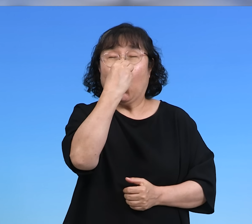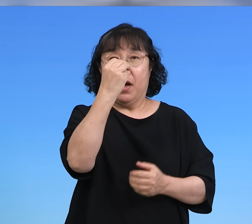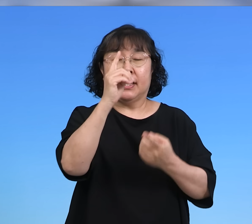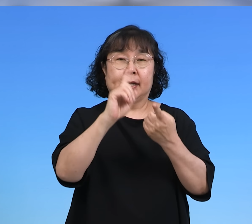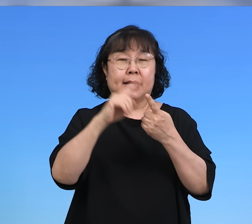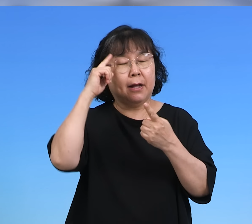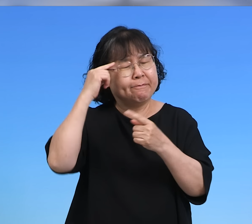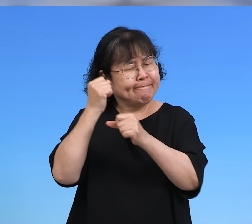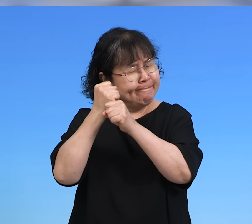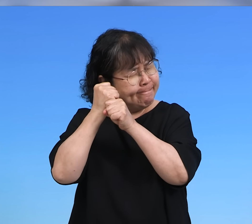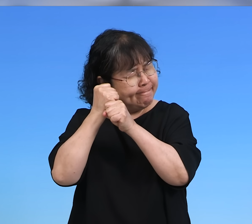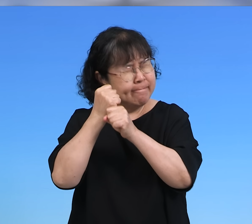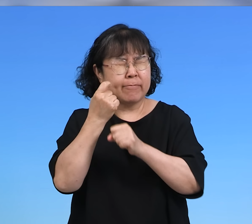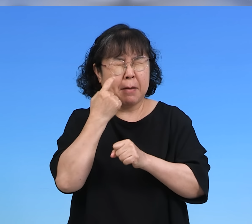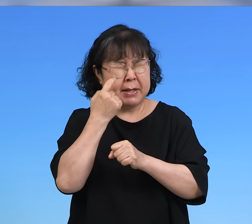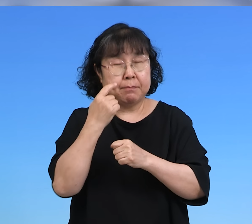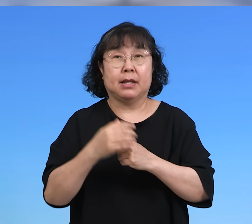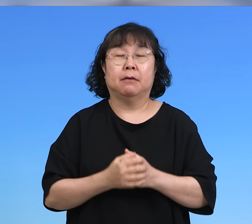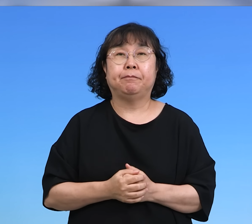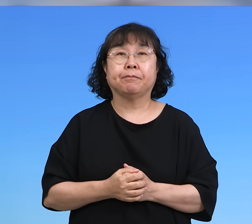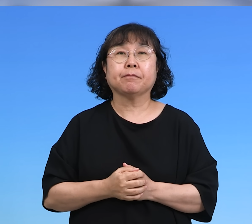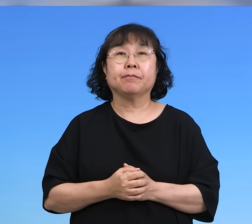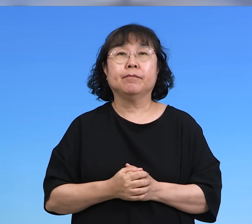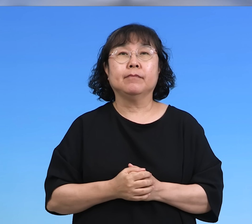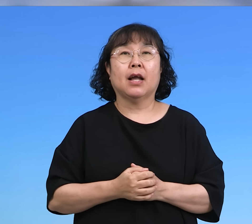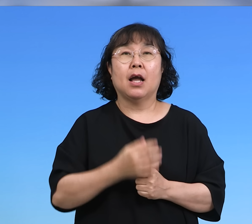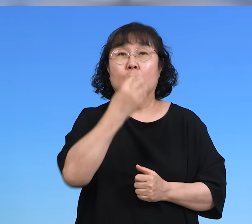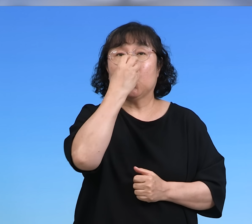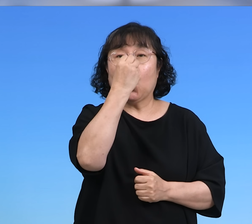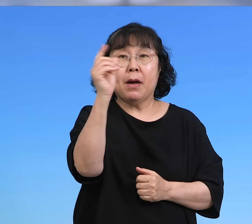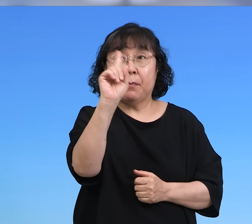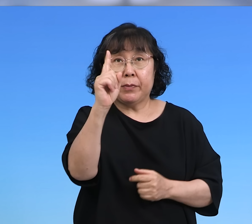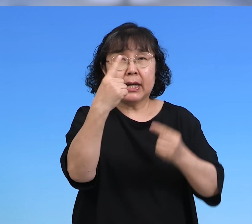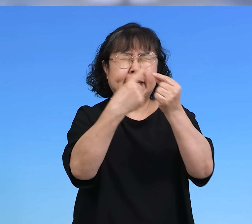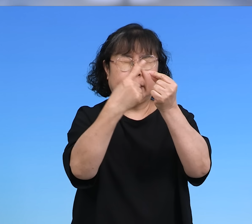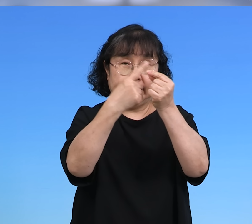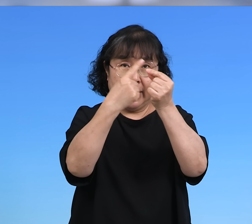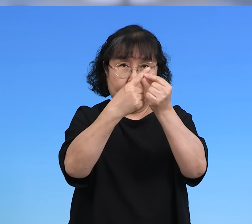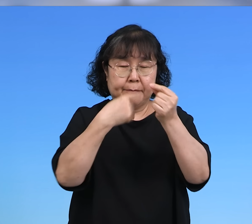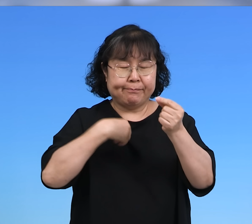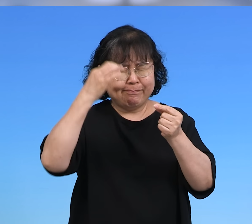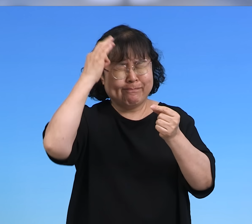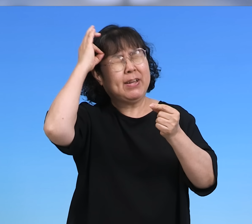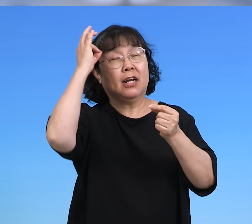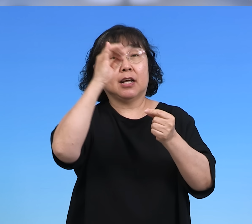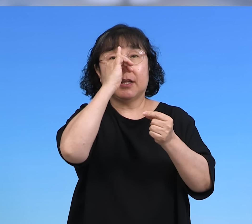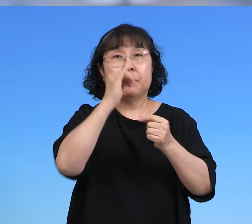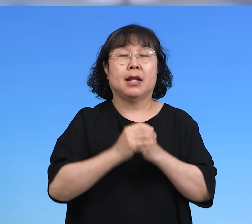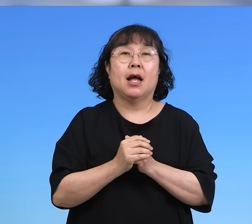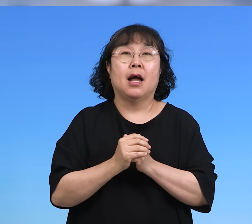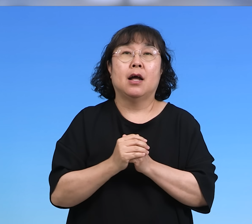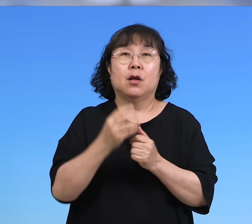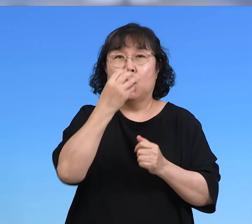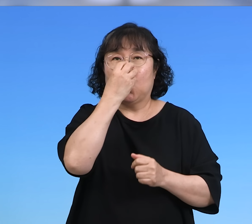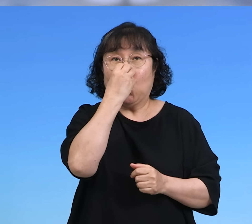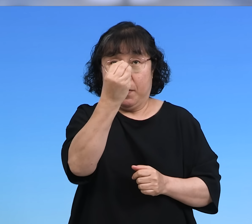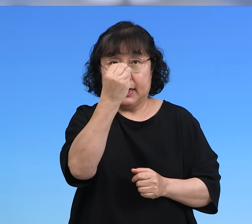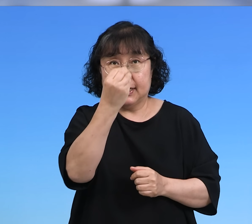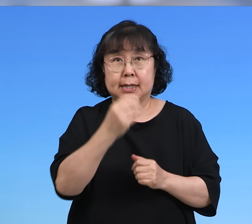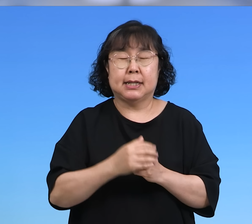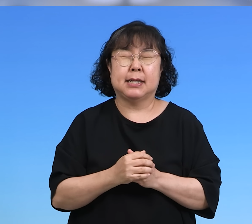없는데요, 꽤 많이 제가 묵상을 했어요. 이 교만이 뭐냐? 첫째, 제가 깨달은 놀라운 게 있는데,